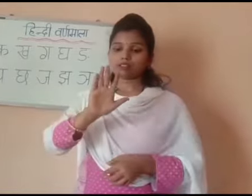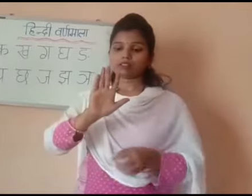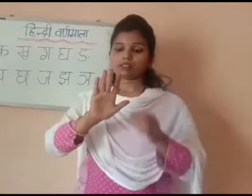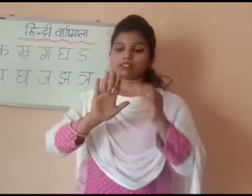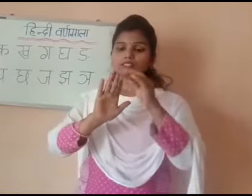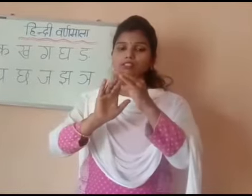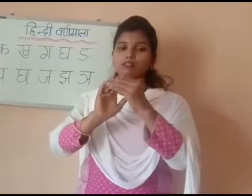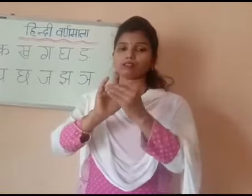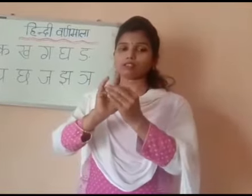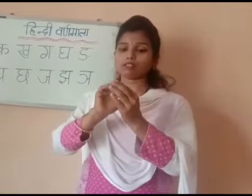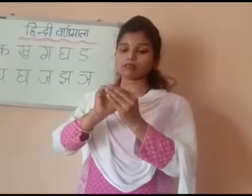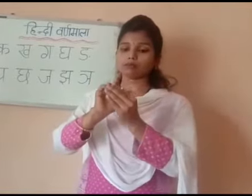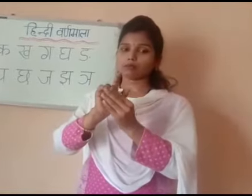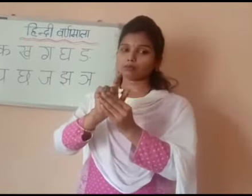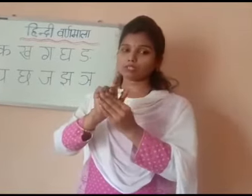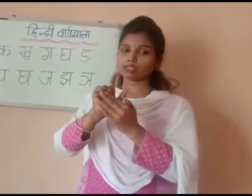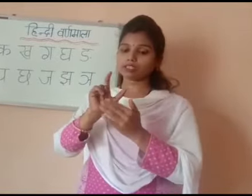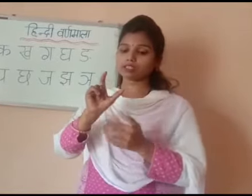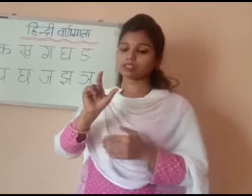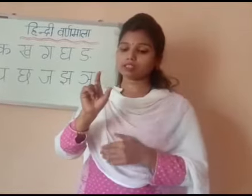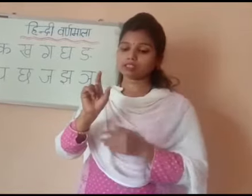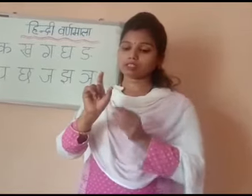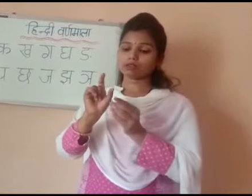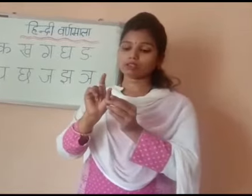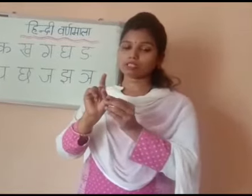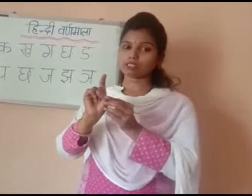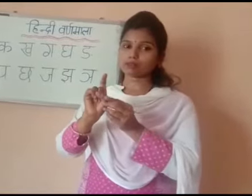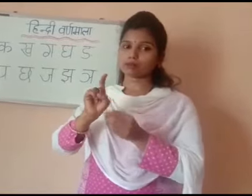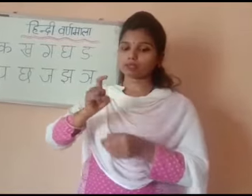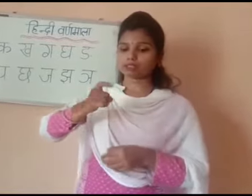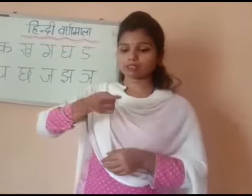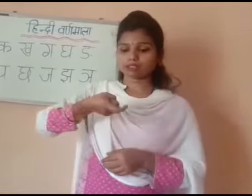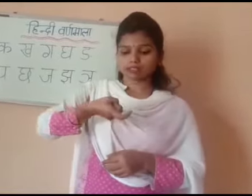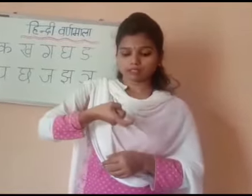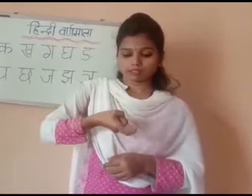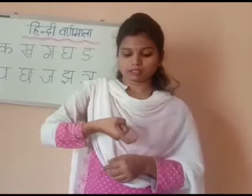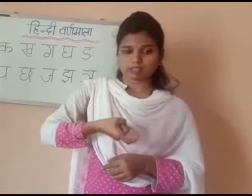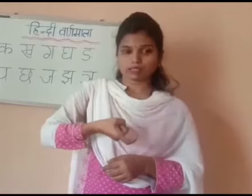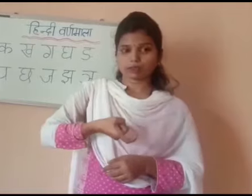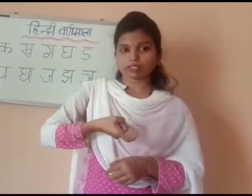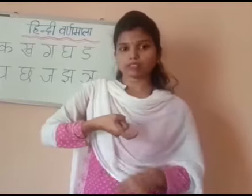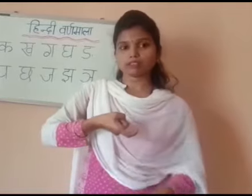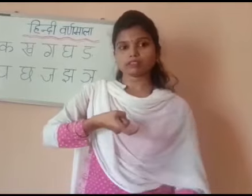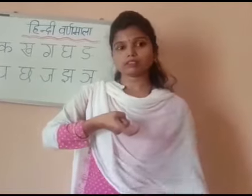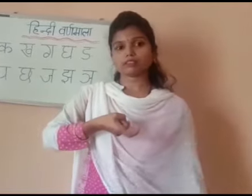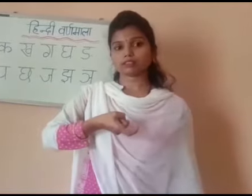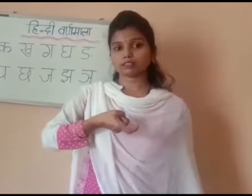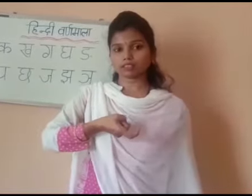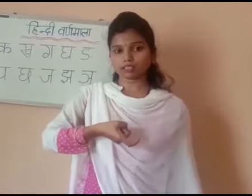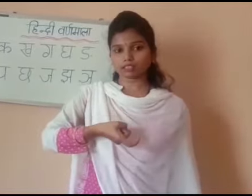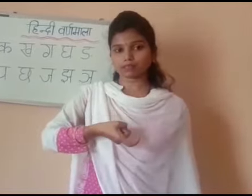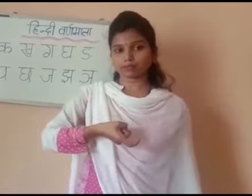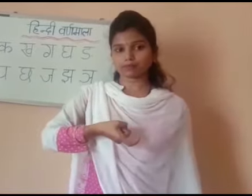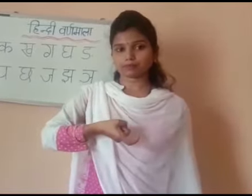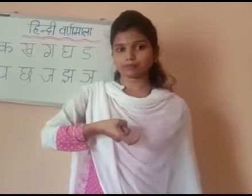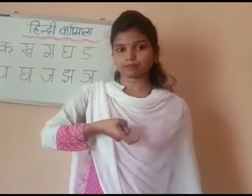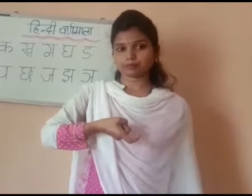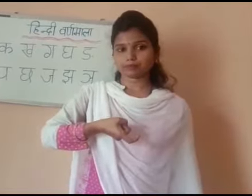ये तीनों उंगली मोड़ेंगे अंगूठा इसके ऊपर, ये हो गया ज।